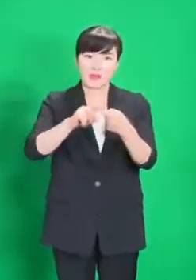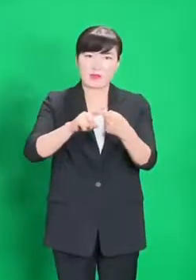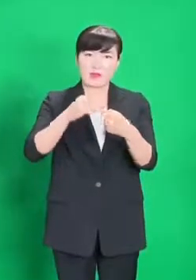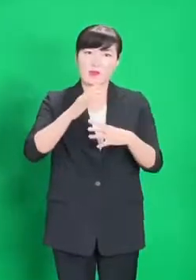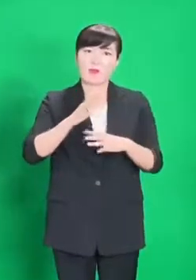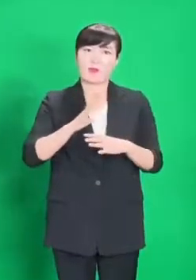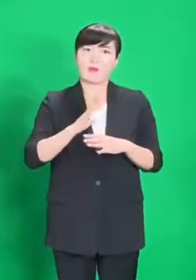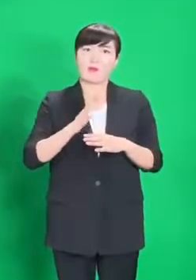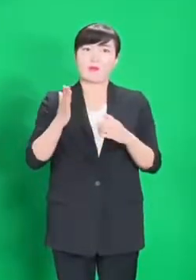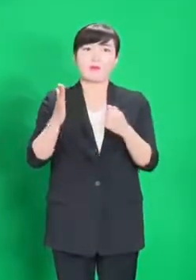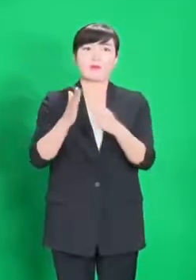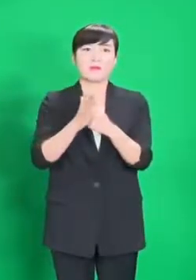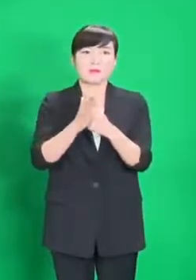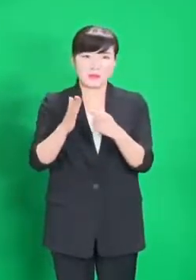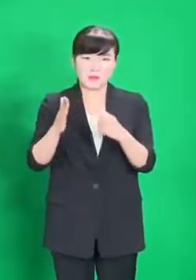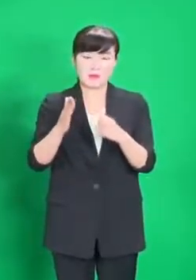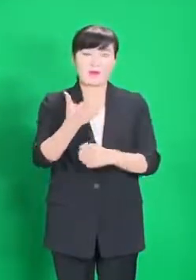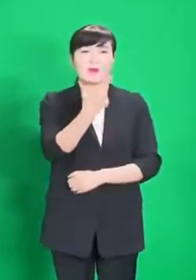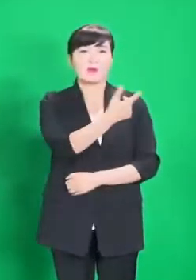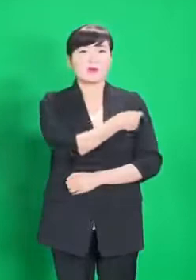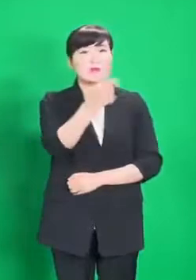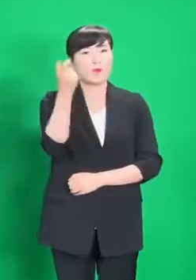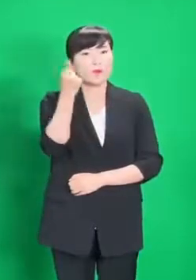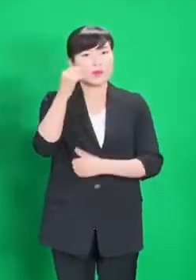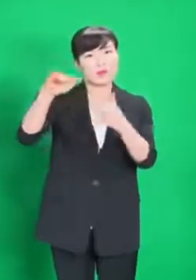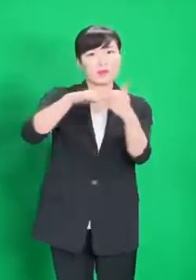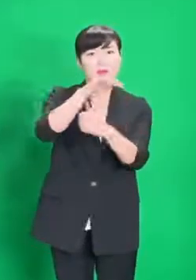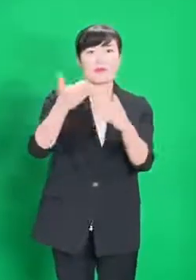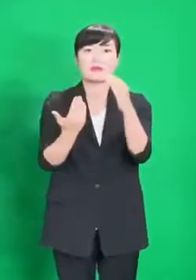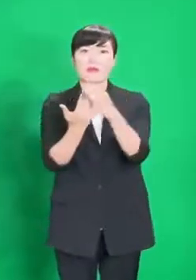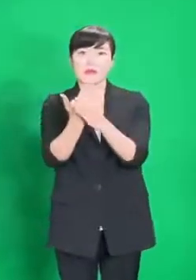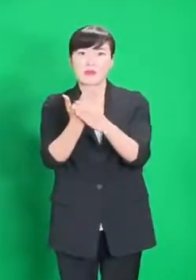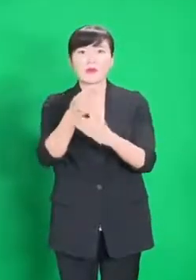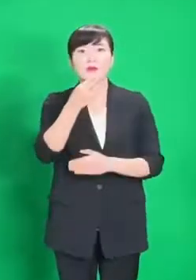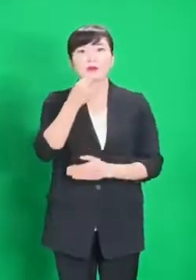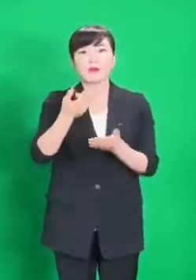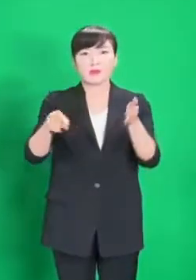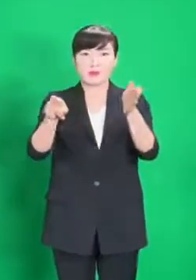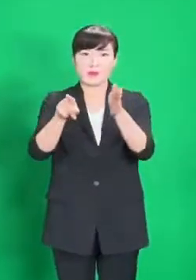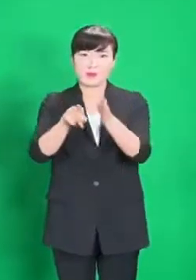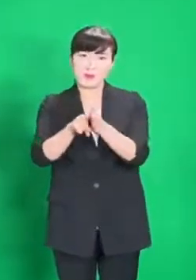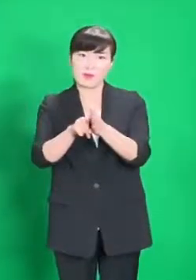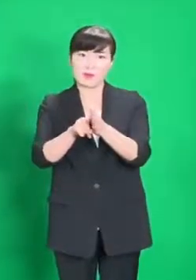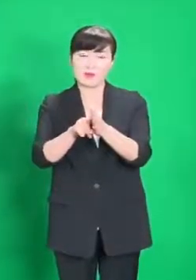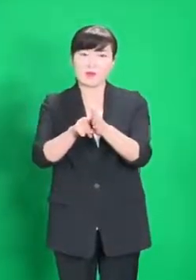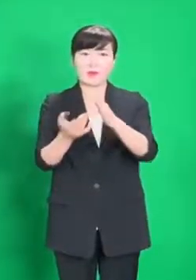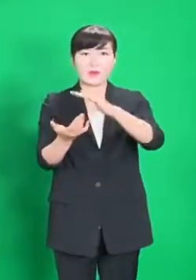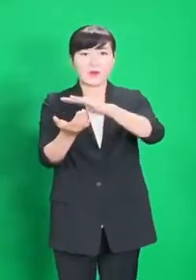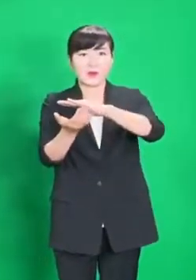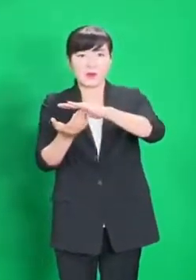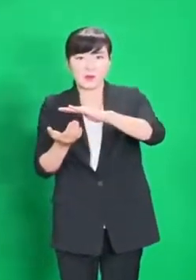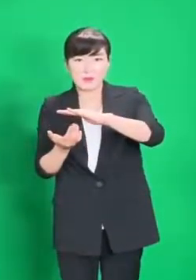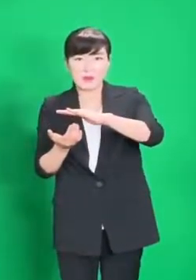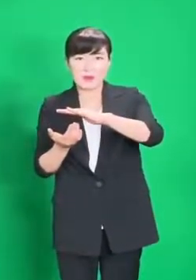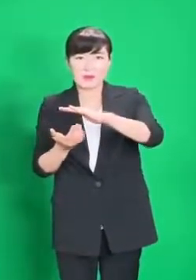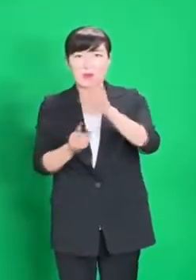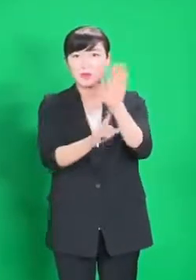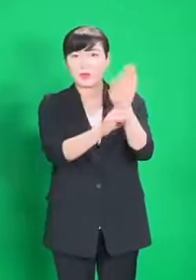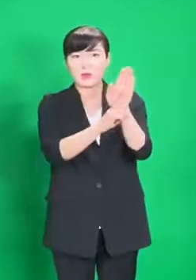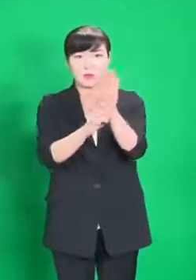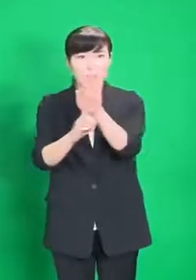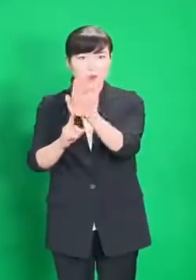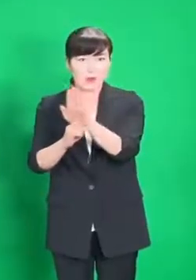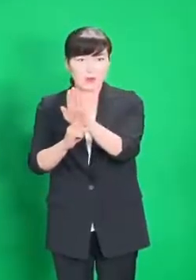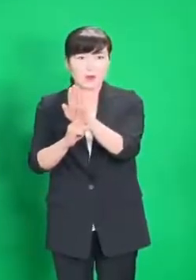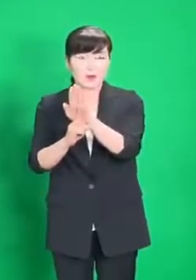접종 부작용을 우려해서 접종받지 못하는 상황이 없도록 사전 예약 신청 홍보와